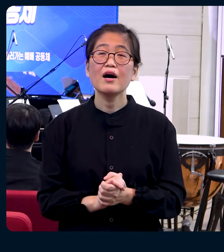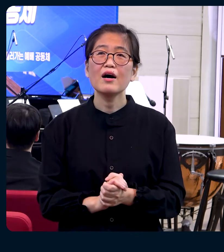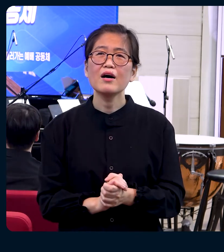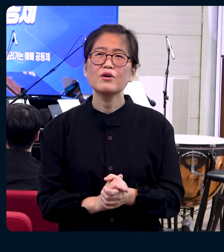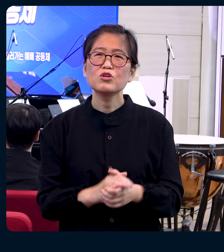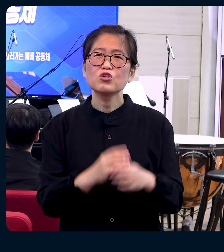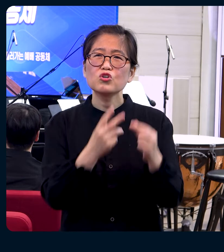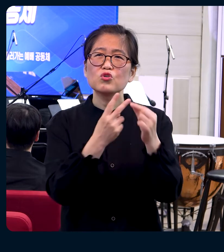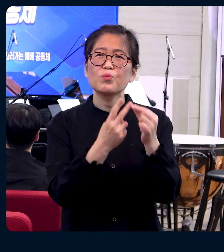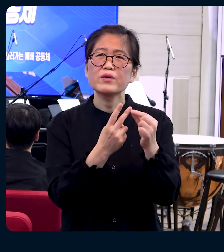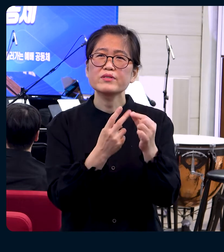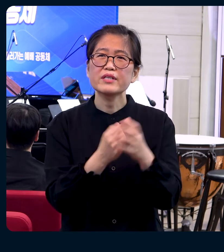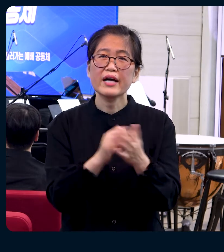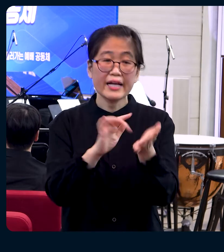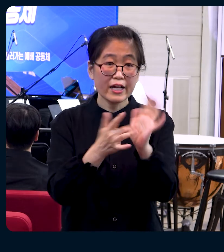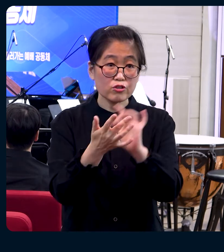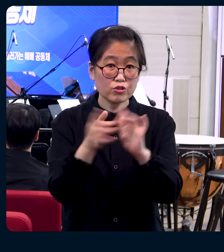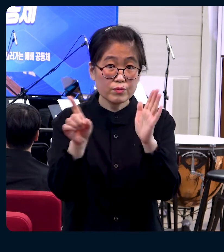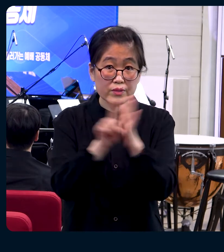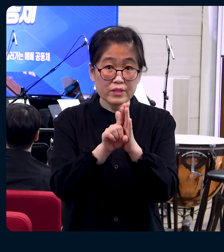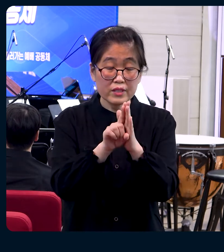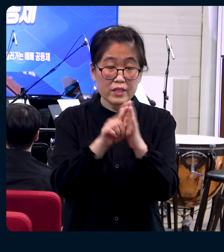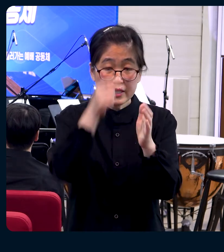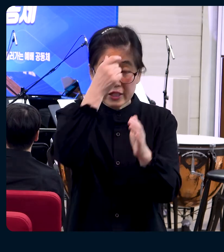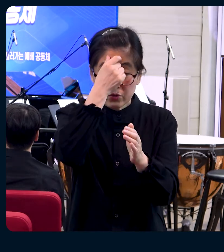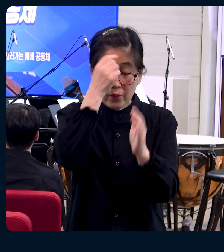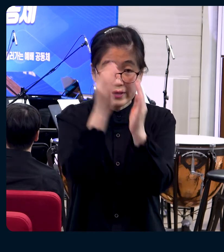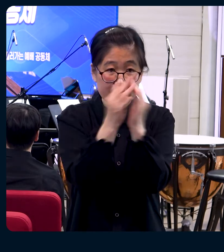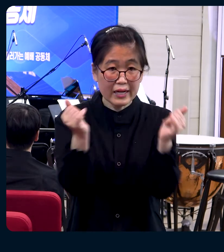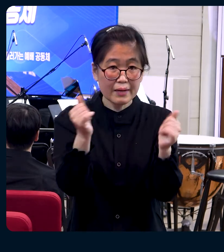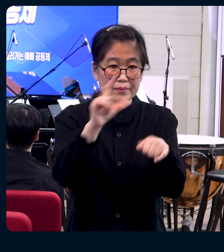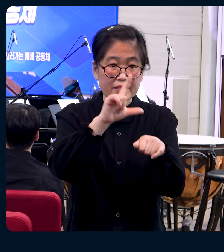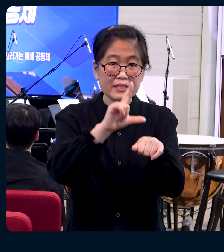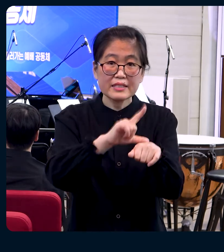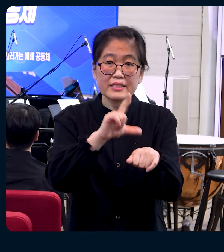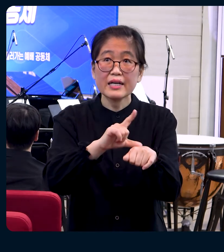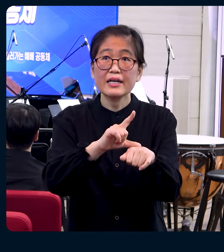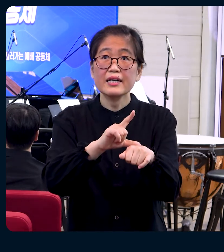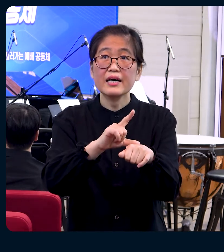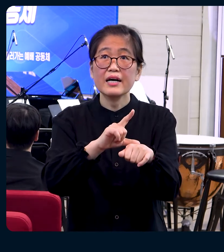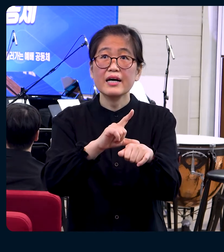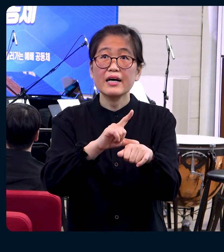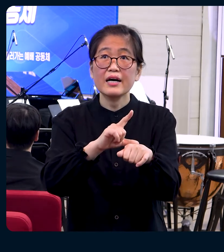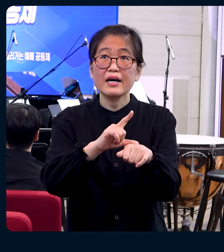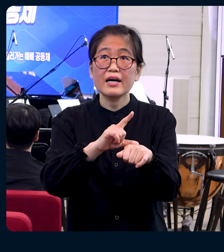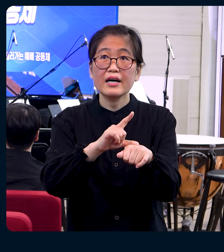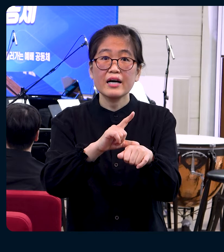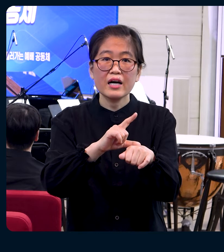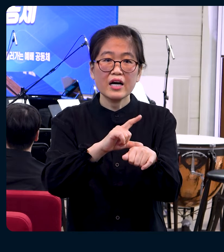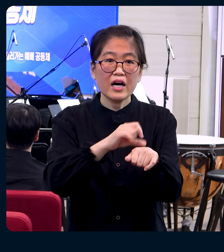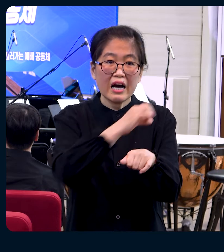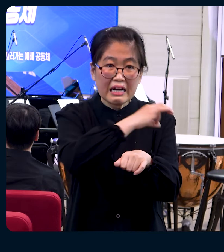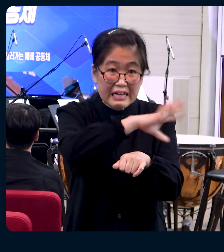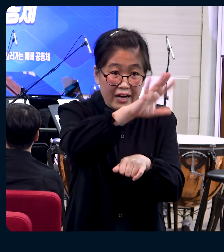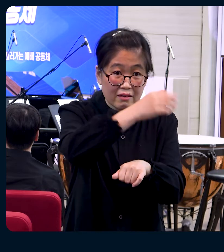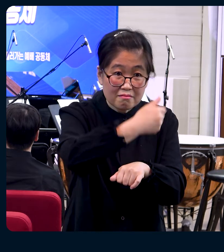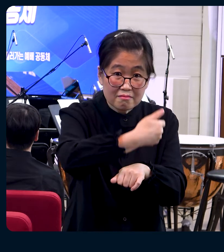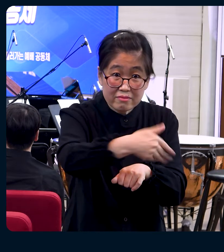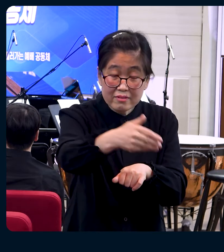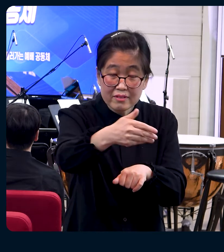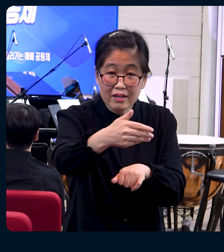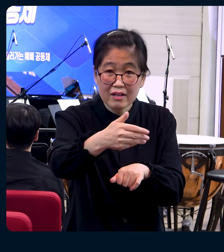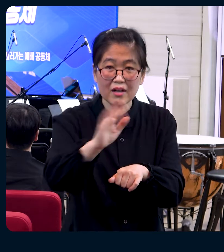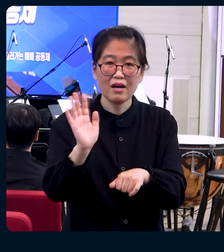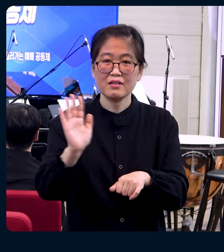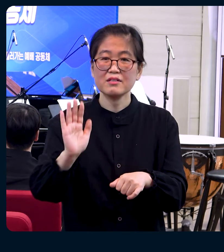여러분, 두 번째 나눌 건 뭐냐? 예수 믿는 사람, 기도하는 사람은요, 시간이 그냥 passing by, 지나가는 시간이